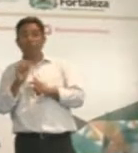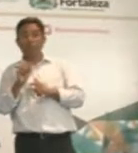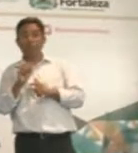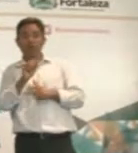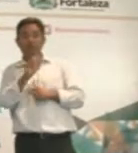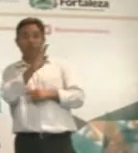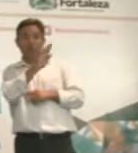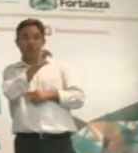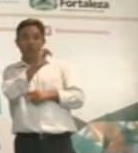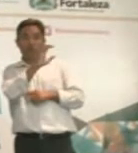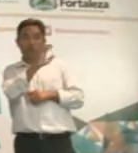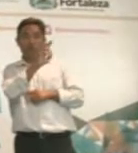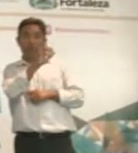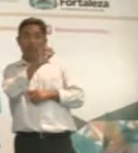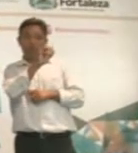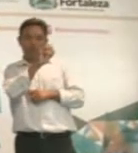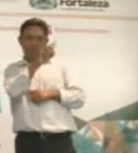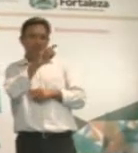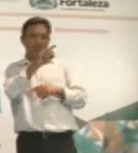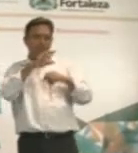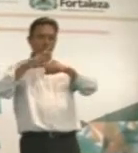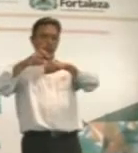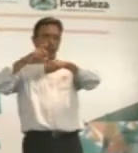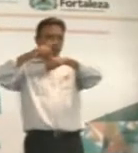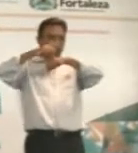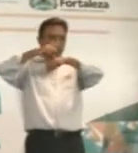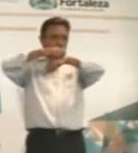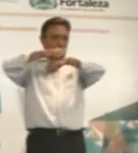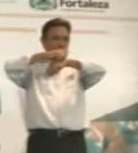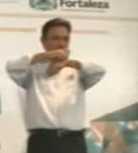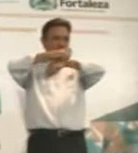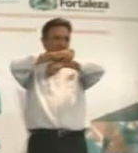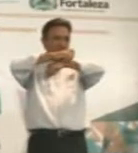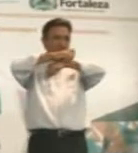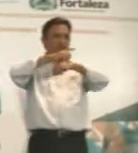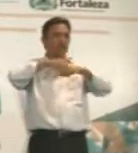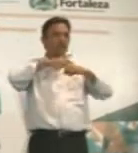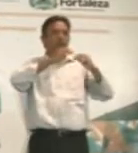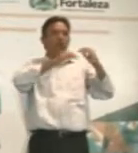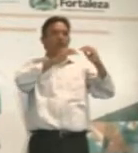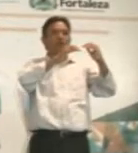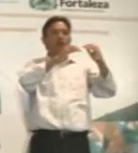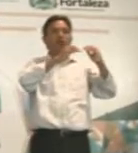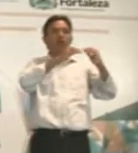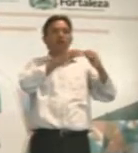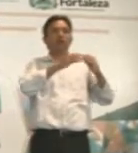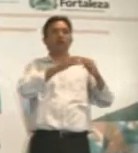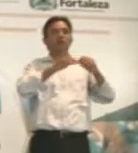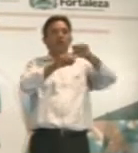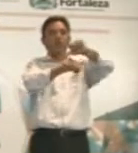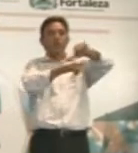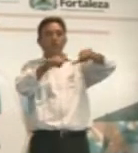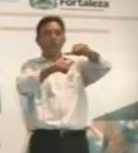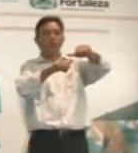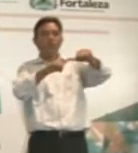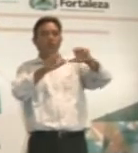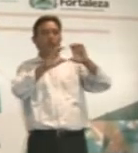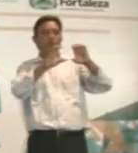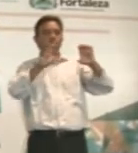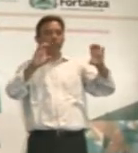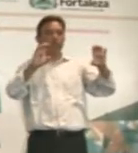bicudo naturalmente pode se desenvolver e conseguir eliminar aquele algodão que é